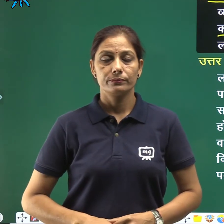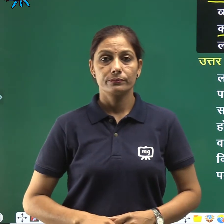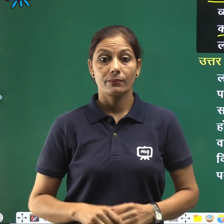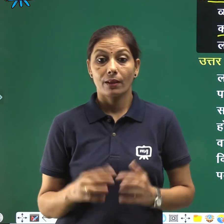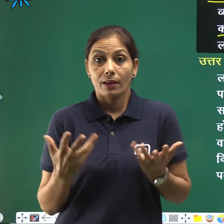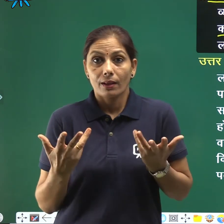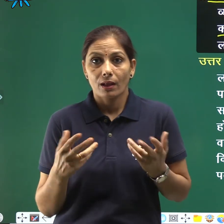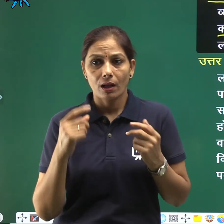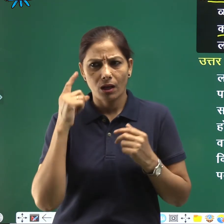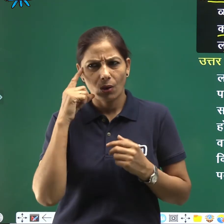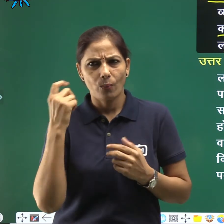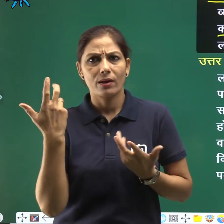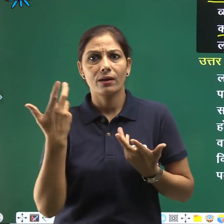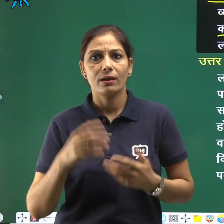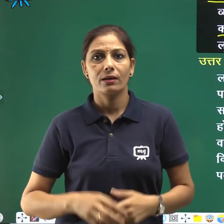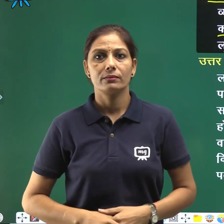क्या अनुमान लगाया।